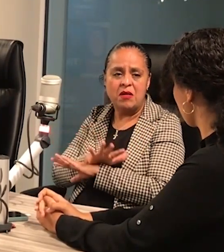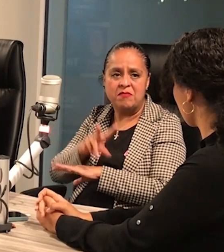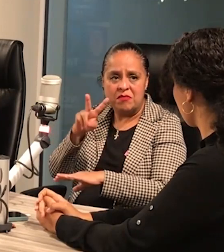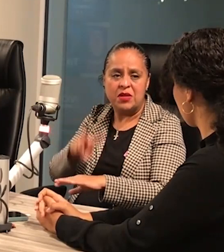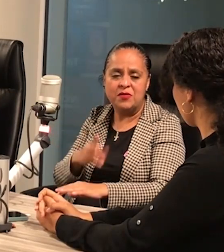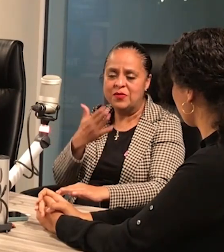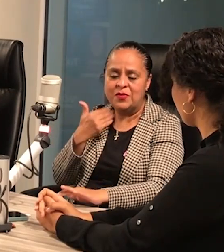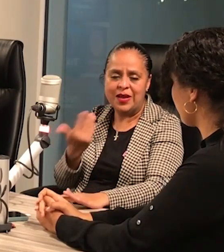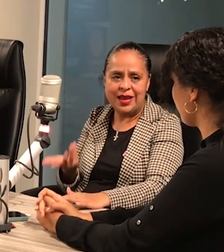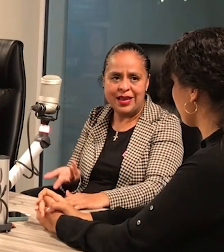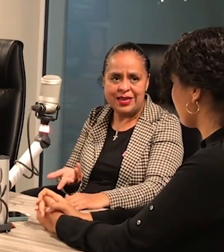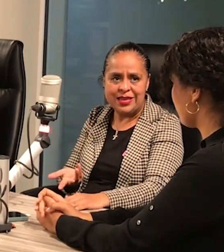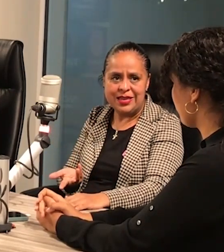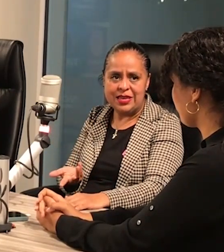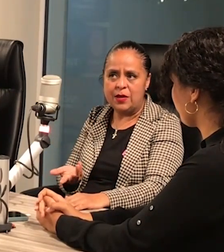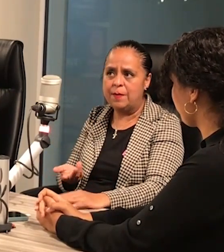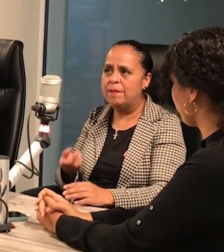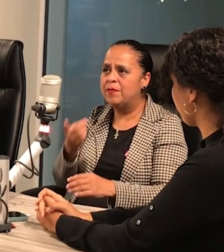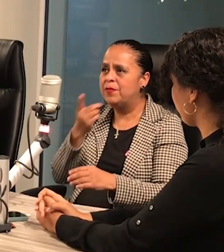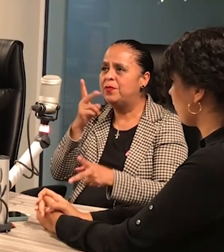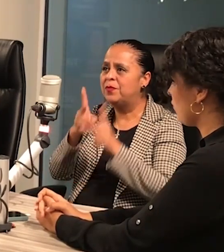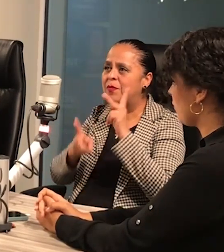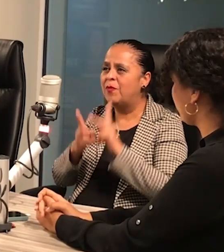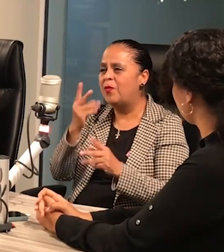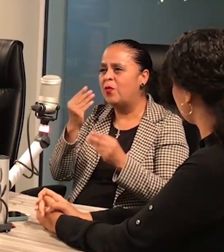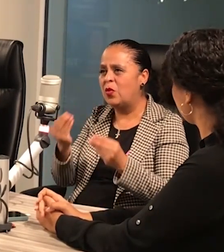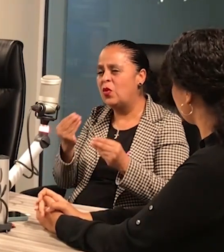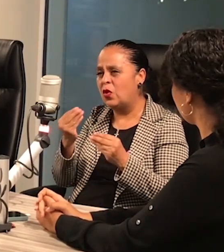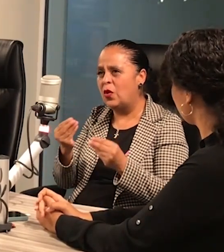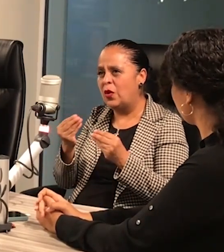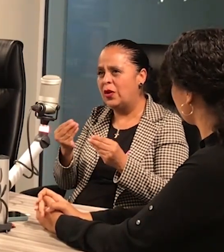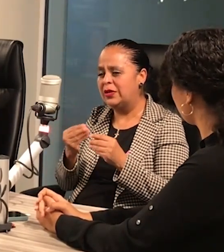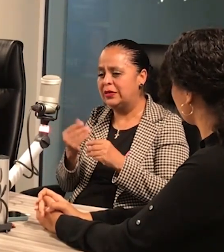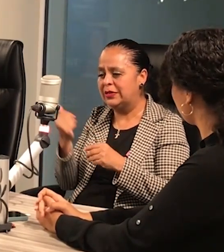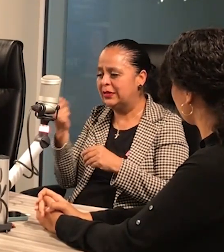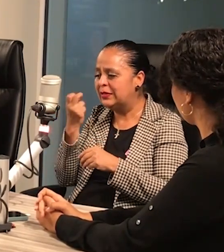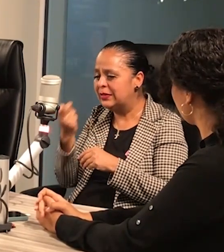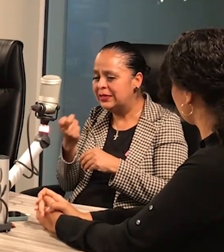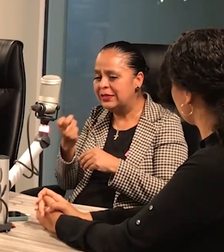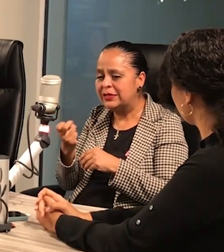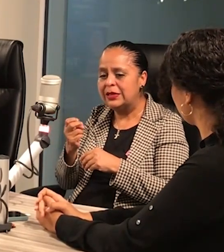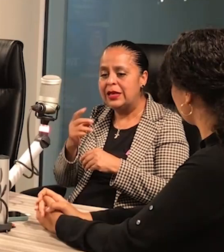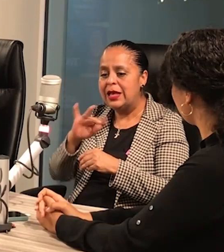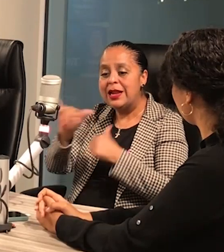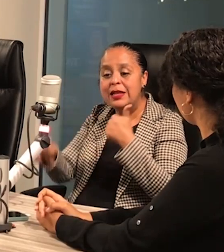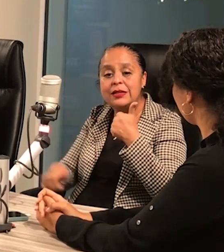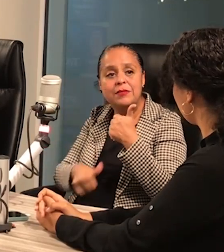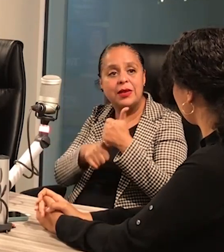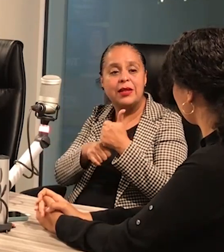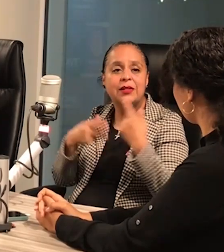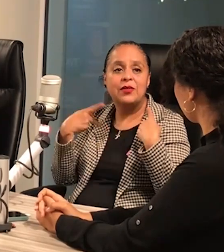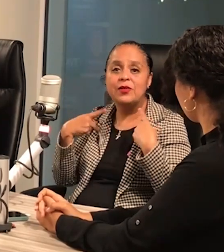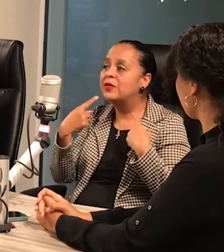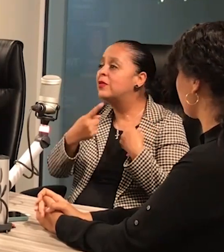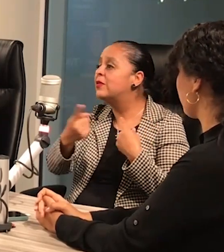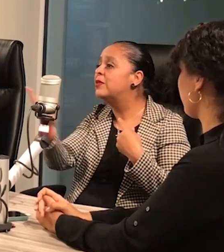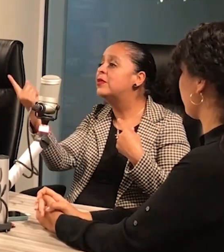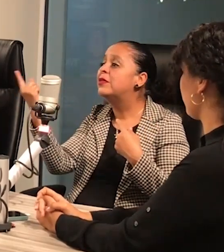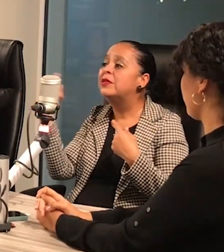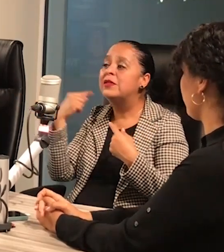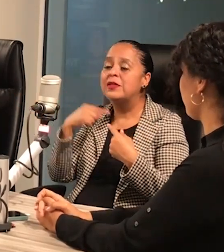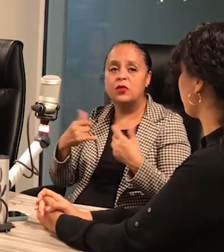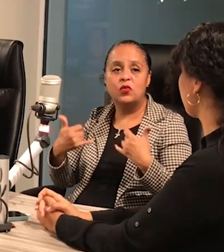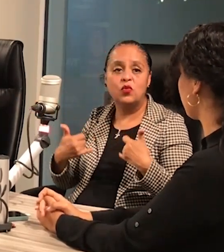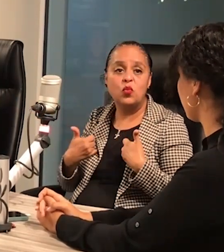verdadero. Entonces, lo que platicábamos mucho en el foro es esta parte del respaldo también de la ciudadanía civil, de las y